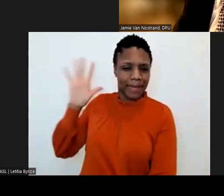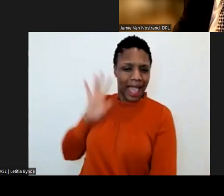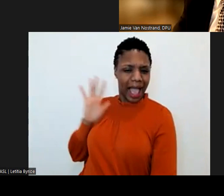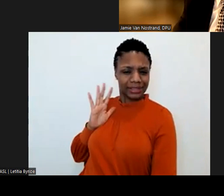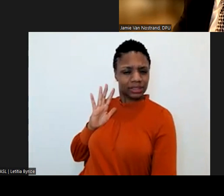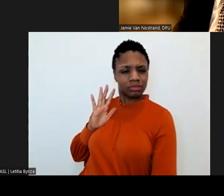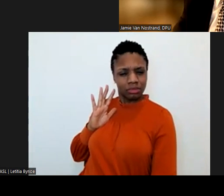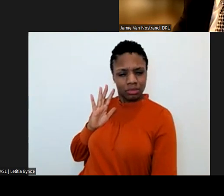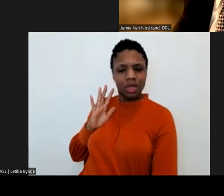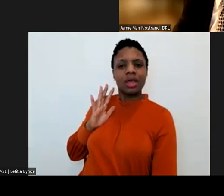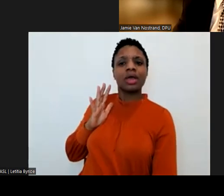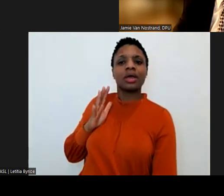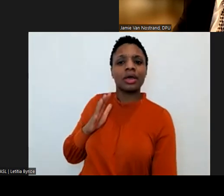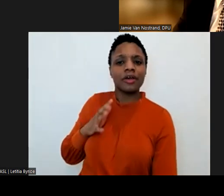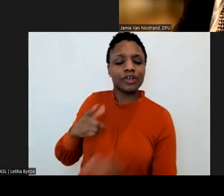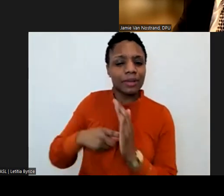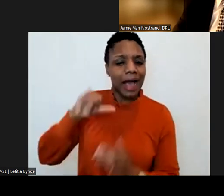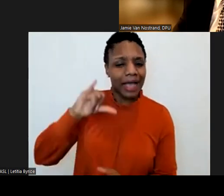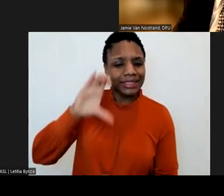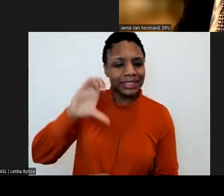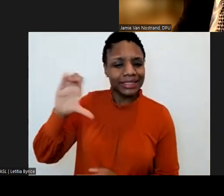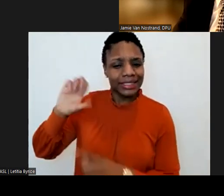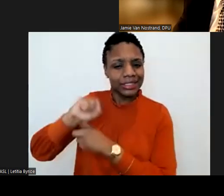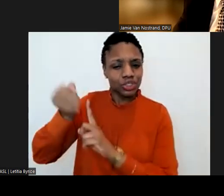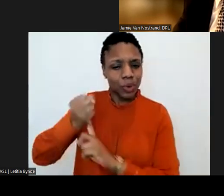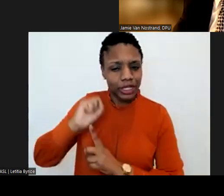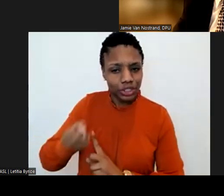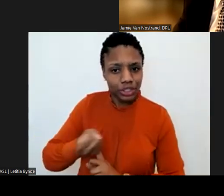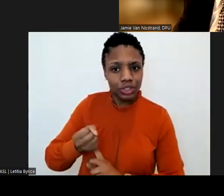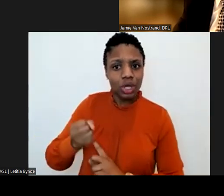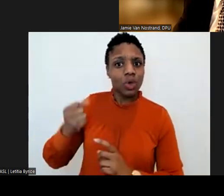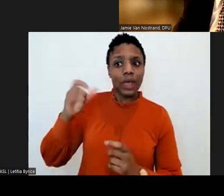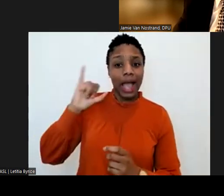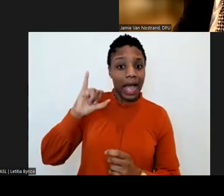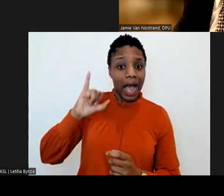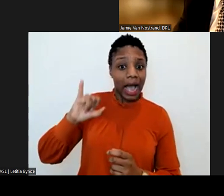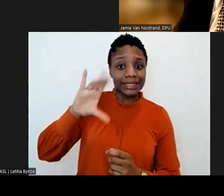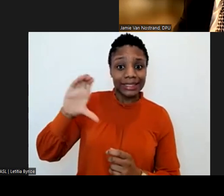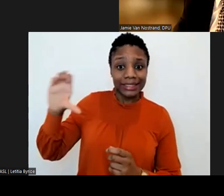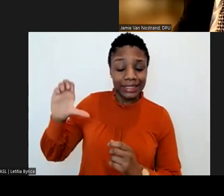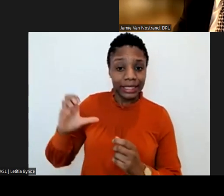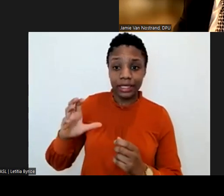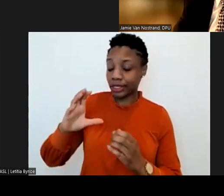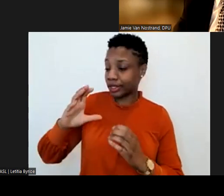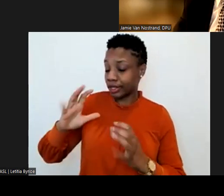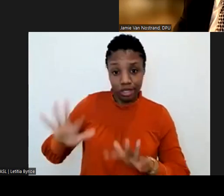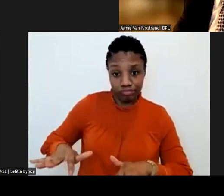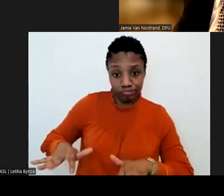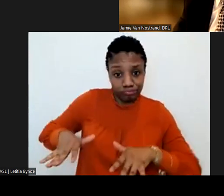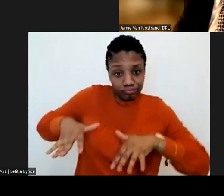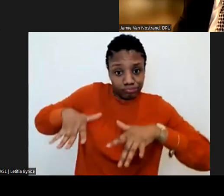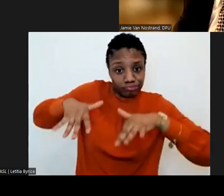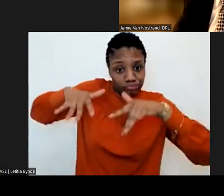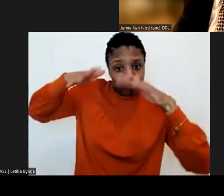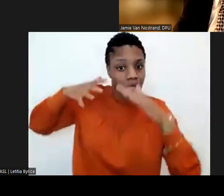no solo mirando eh los patrones del clima sino que están viendo eh